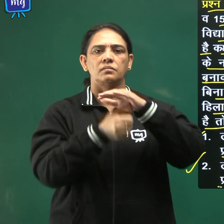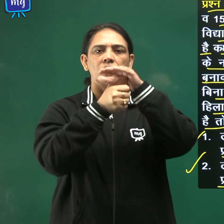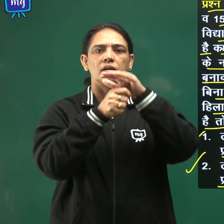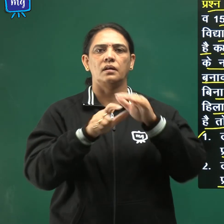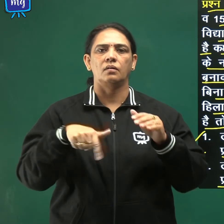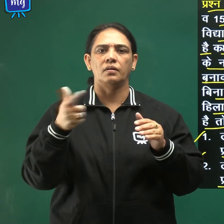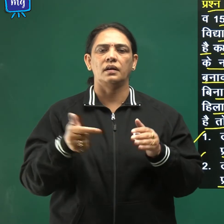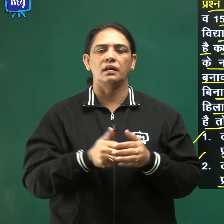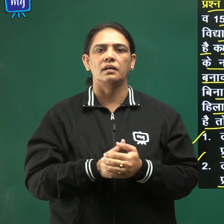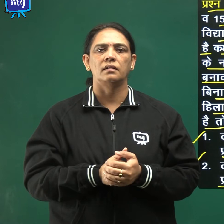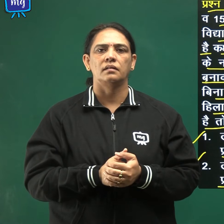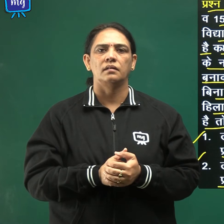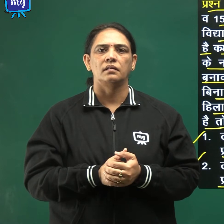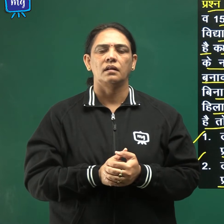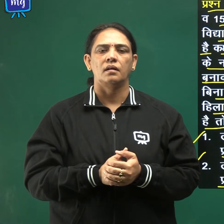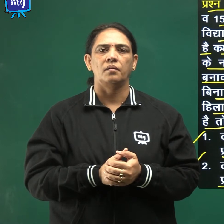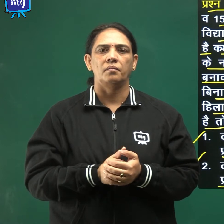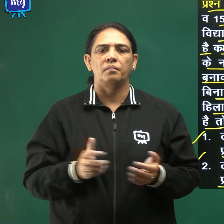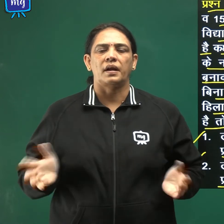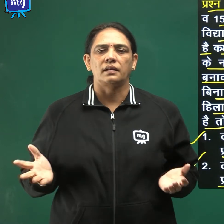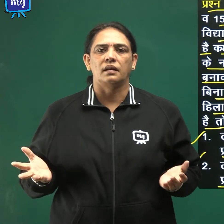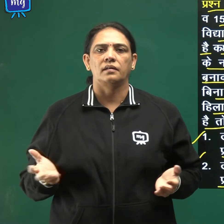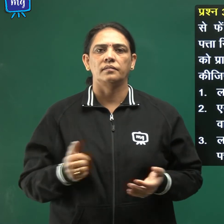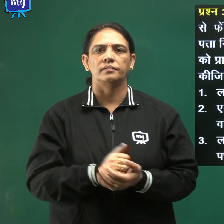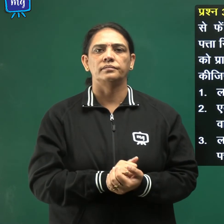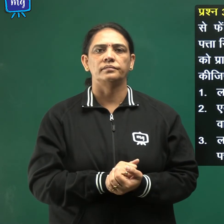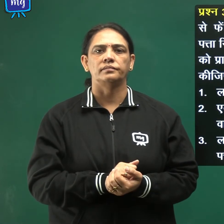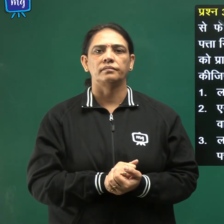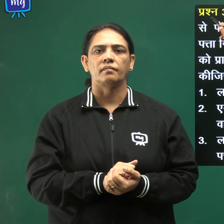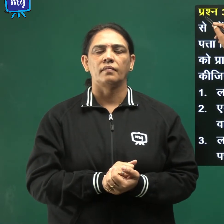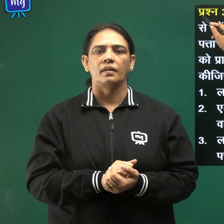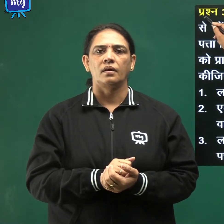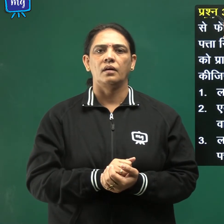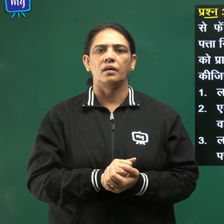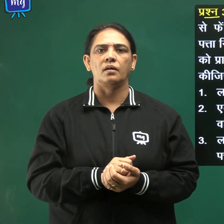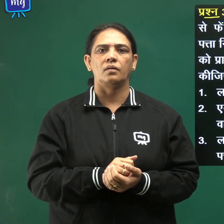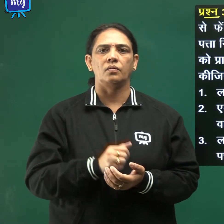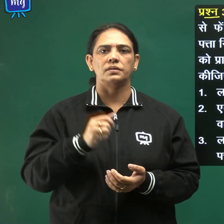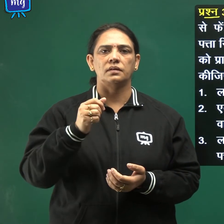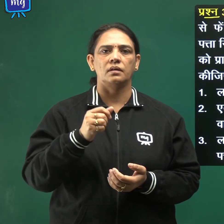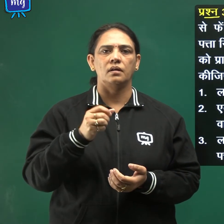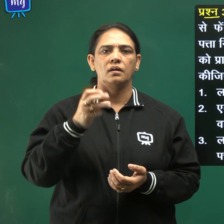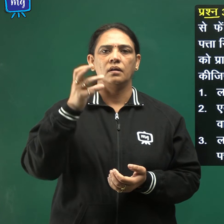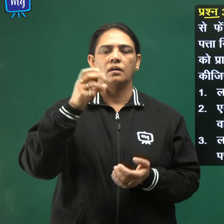की के प्रणेता डा ए पर्सन नंबर 30